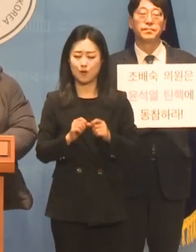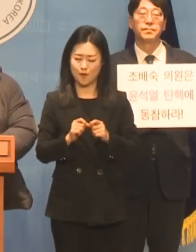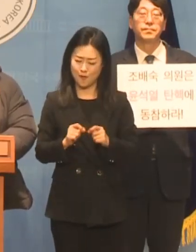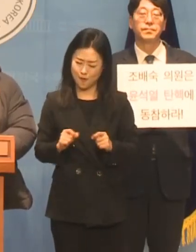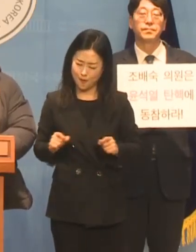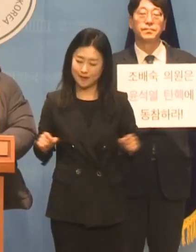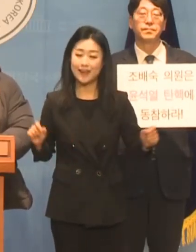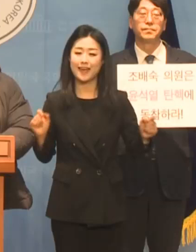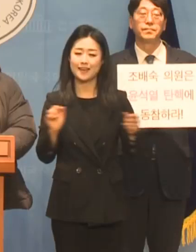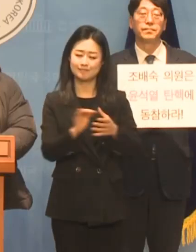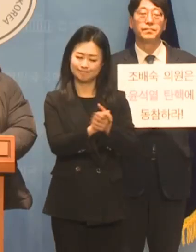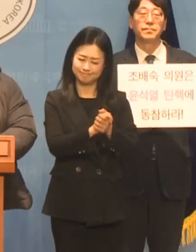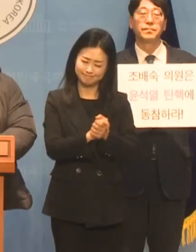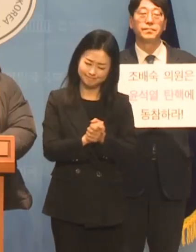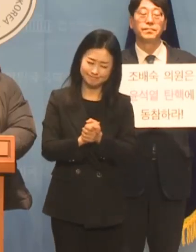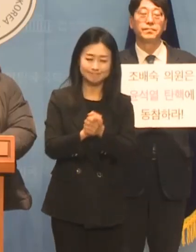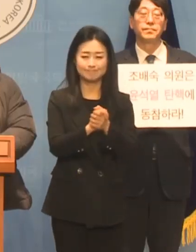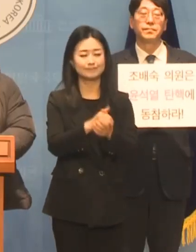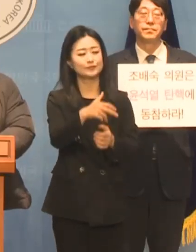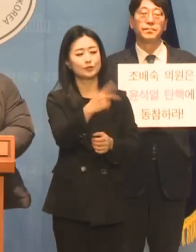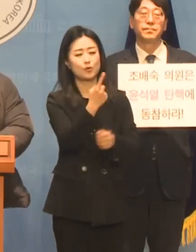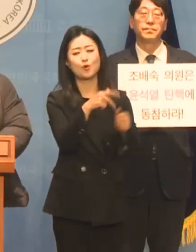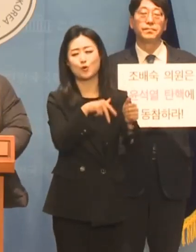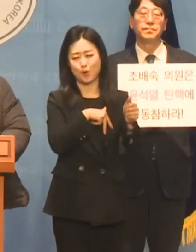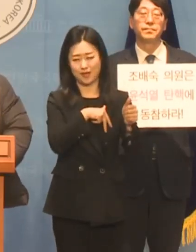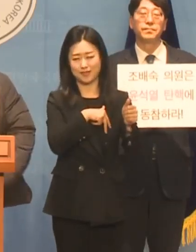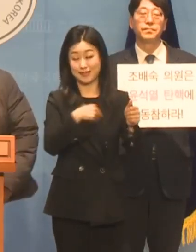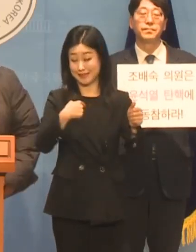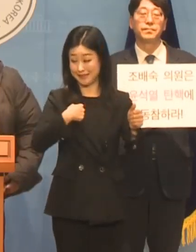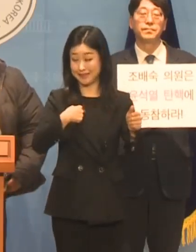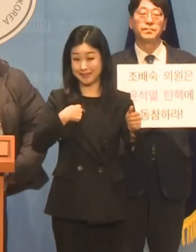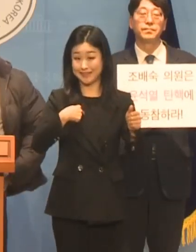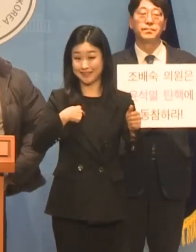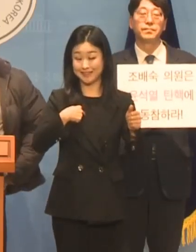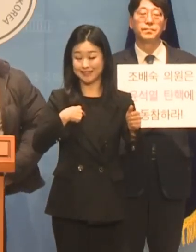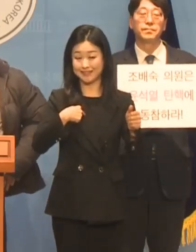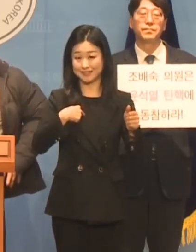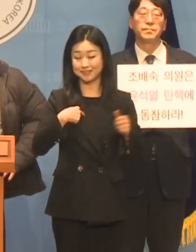오랜 인연을 바탕으로 해서 조배숙 의원님께서도 저희